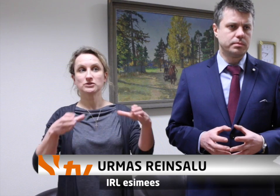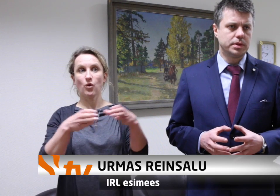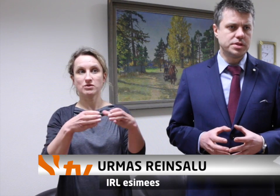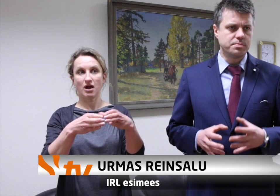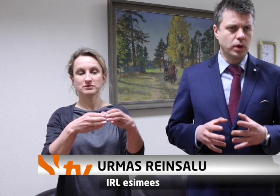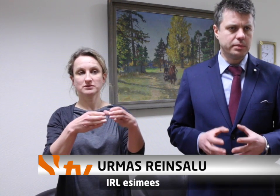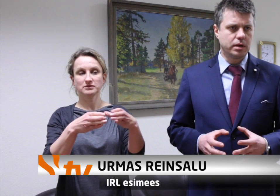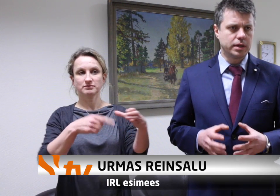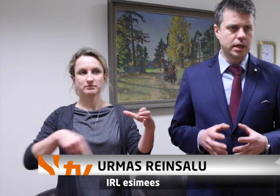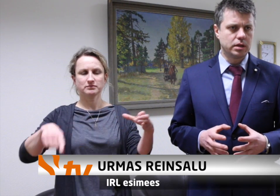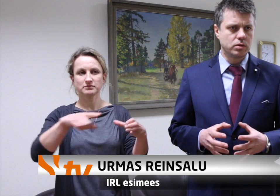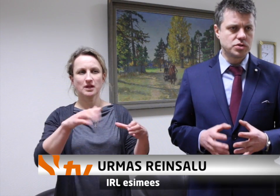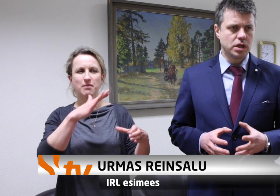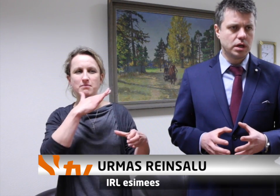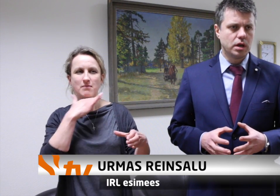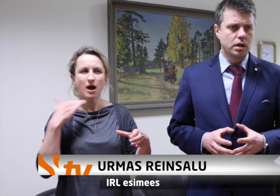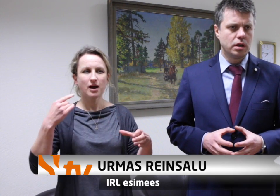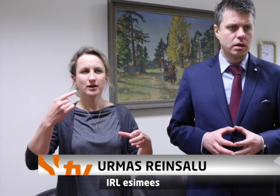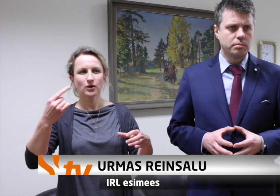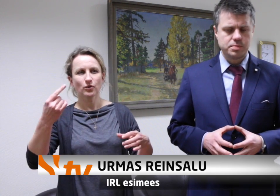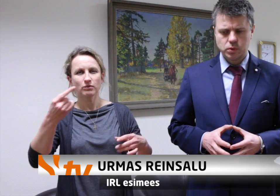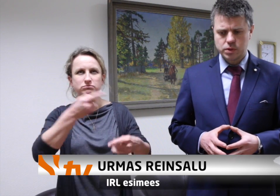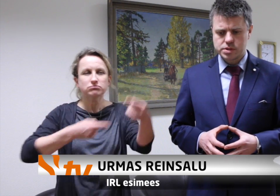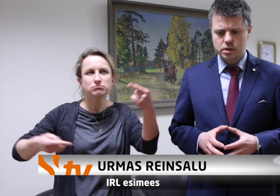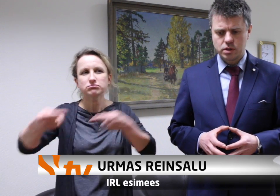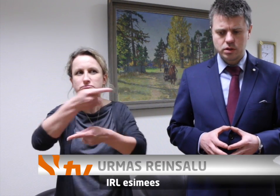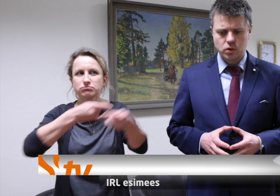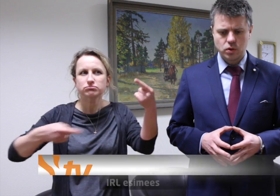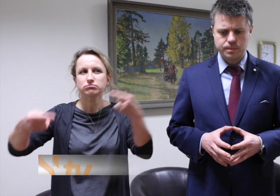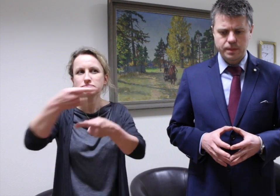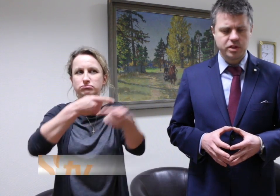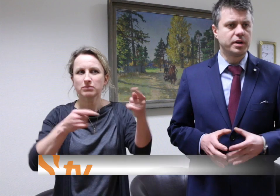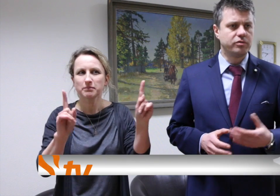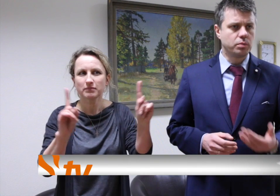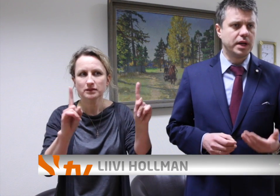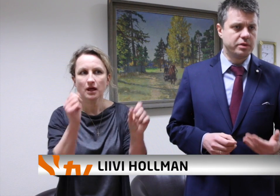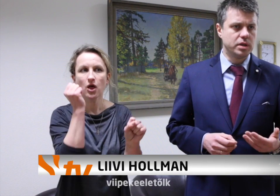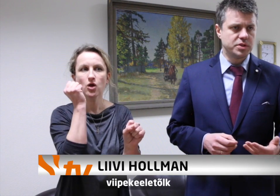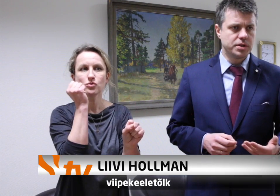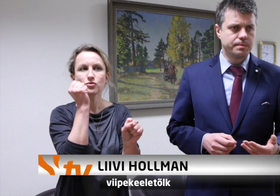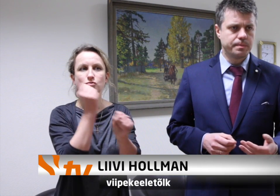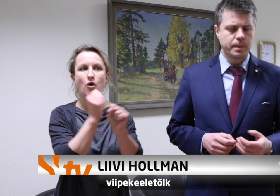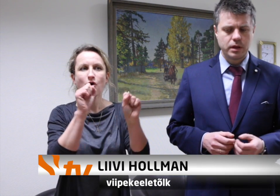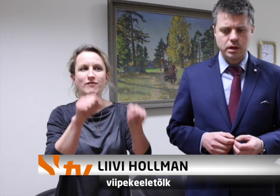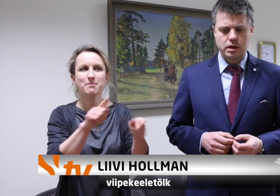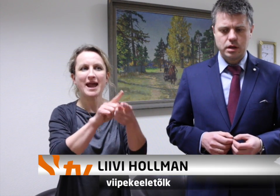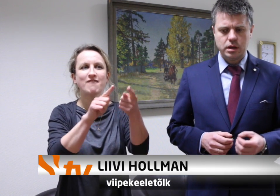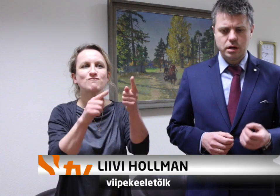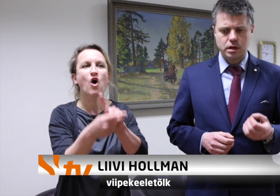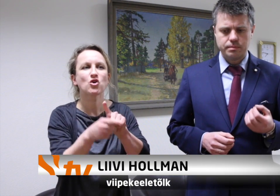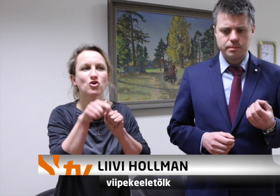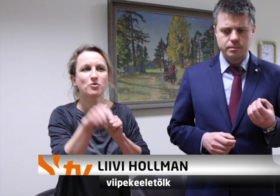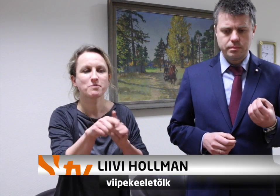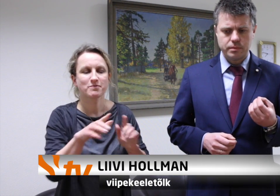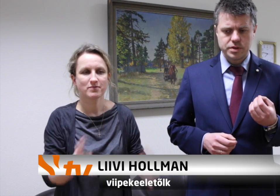Palju tõsist poleemikat tekitanud see, mis puudutas töövõimereformi läbiviimist.